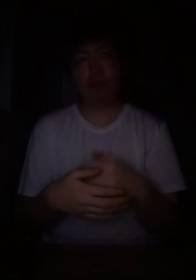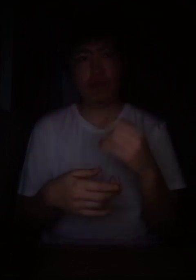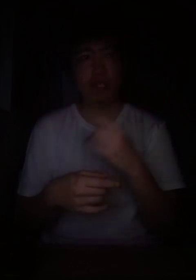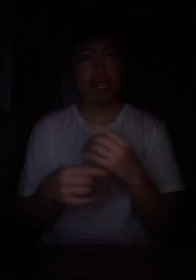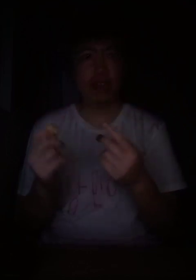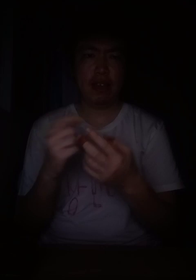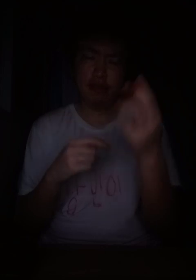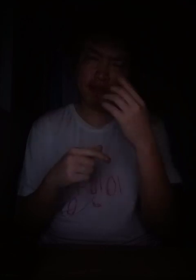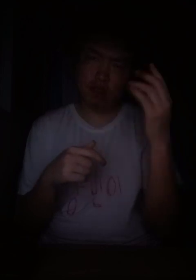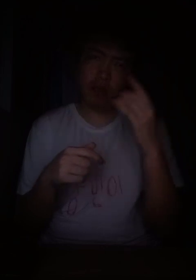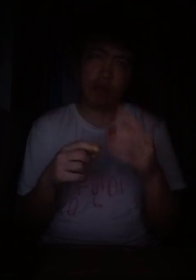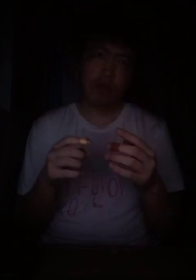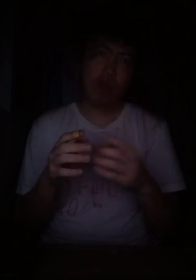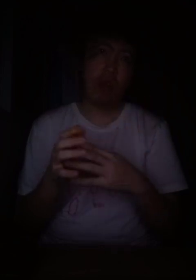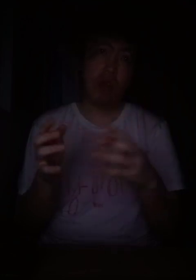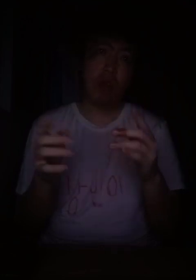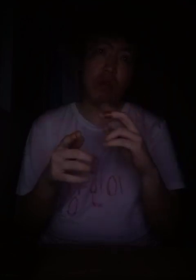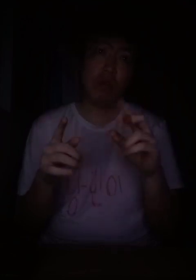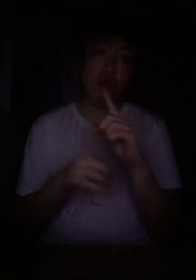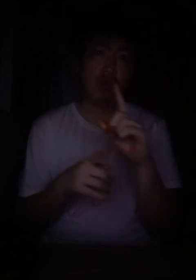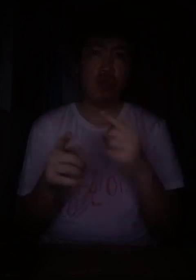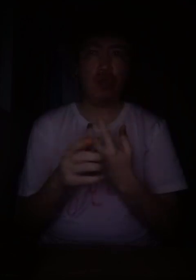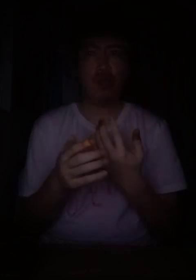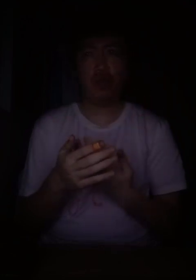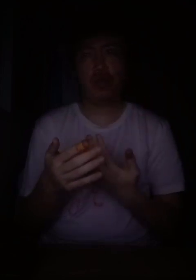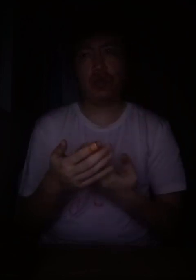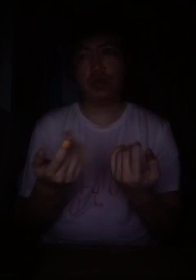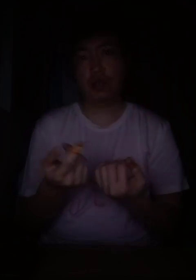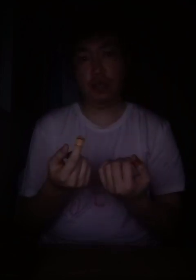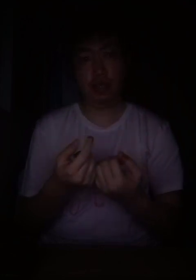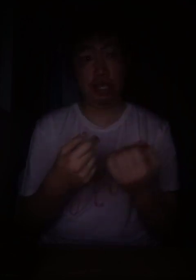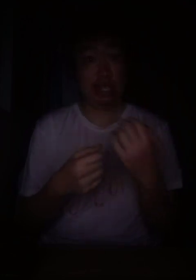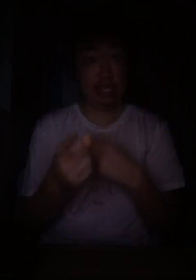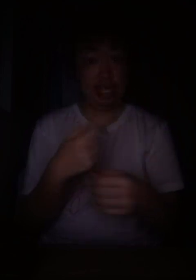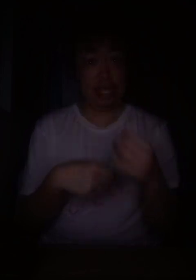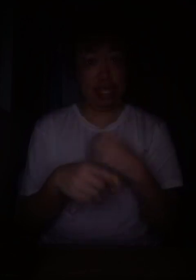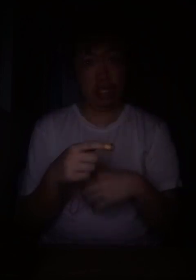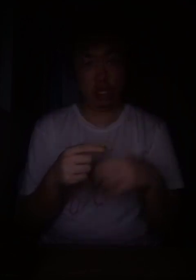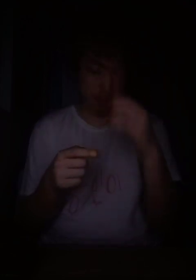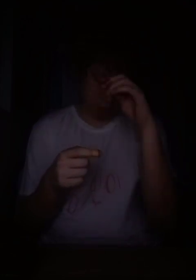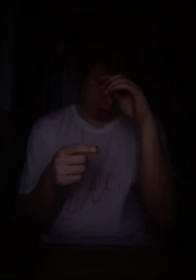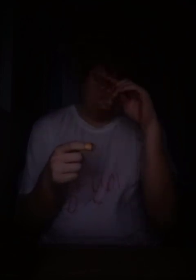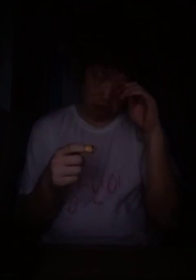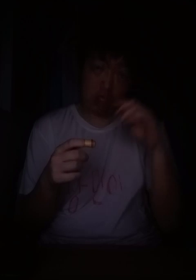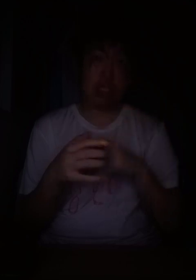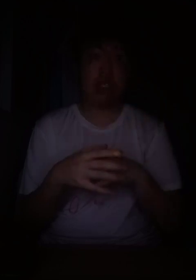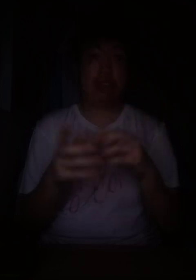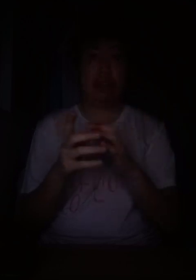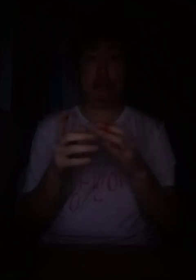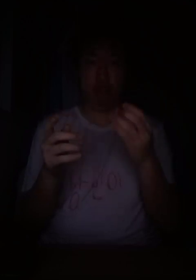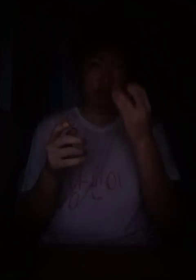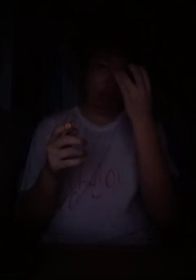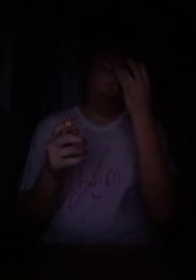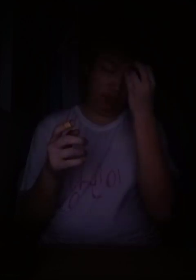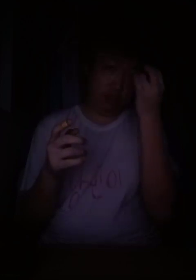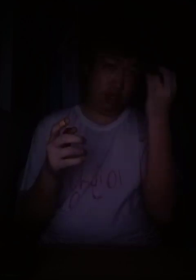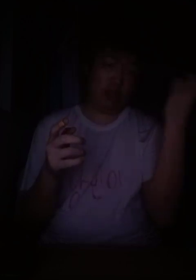진단을 받고 한참 우울해 하던 때 구름이를 데려왔어요. 모든 때가 다 보고 싶어요. 검은